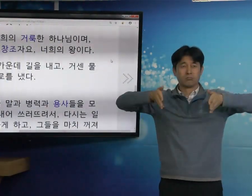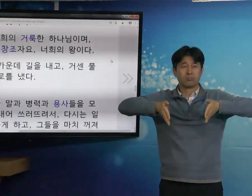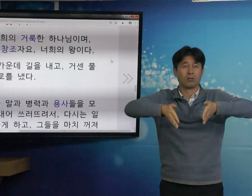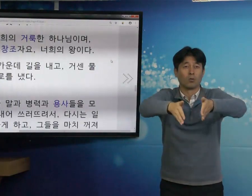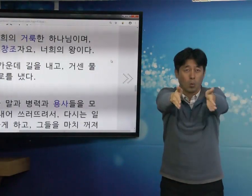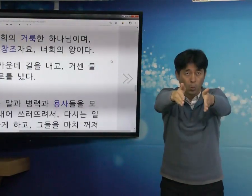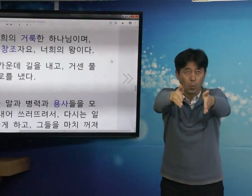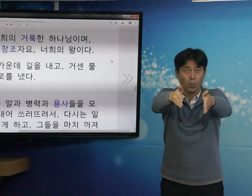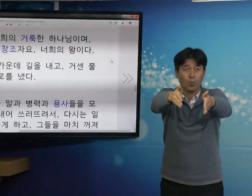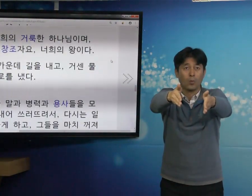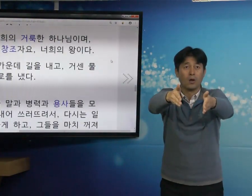길을 내고